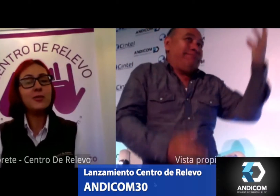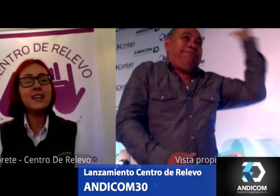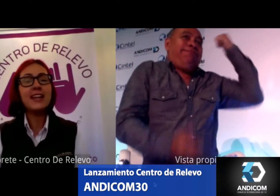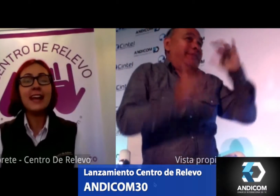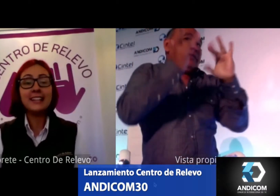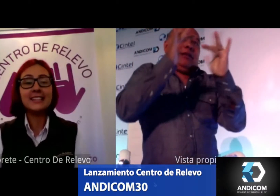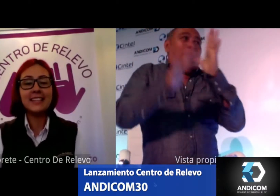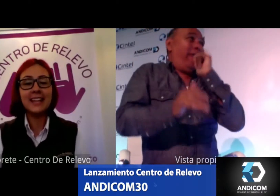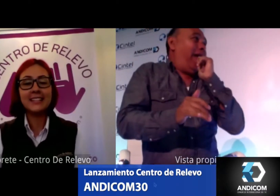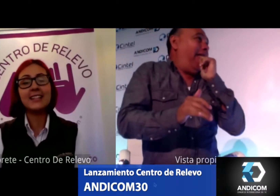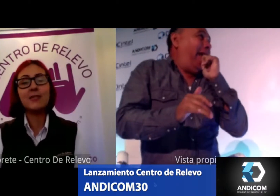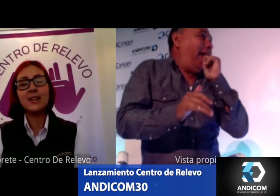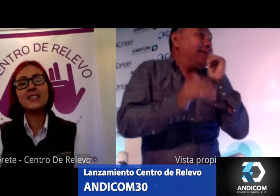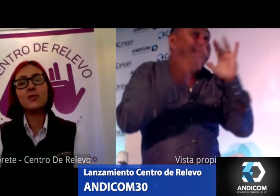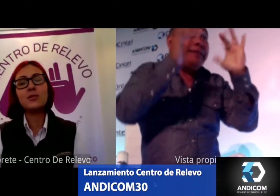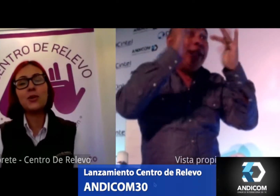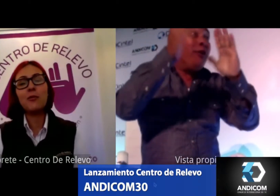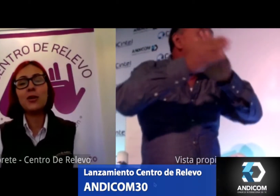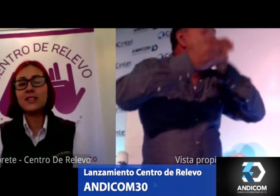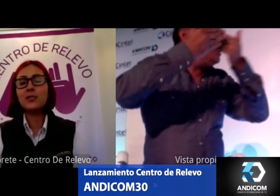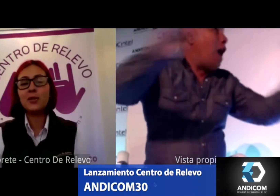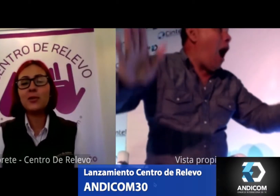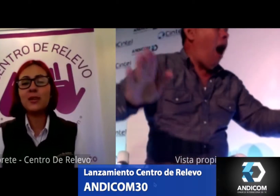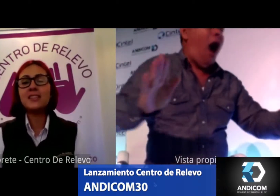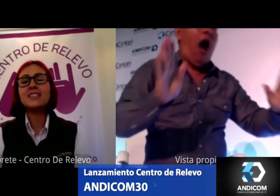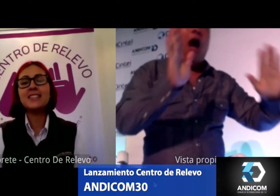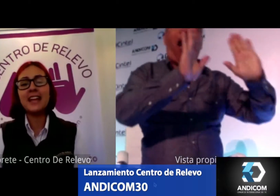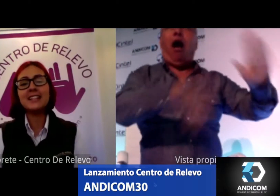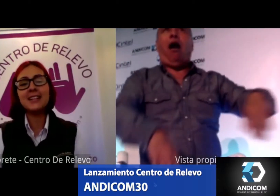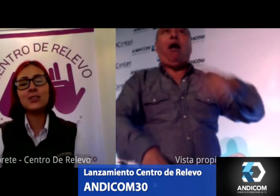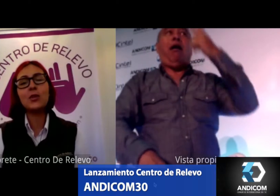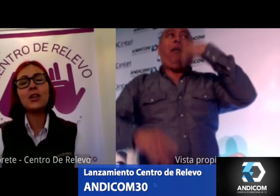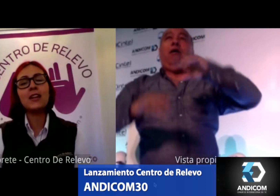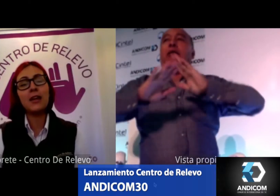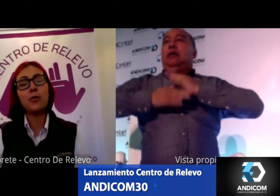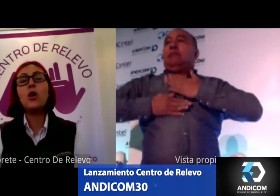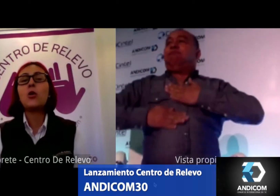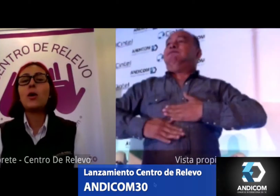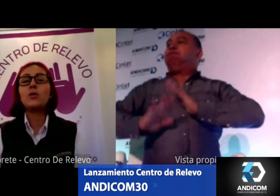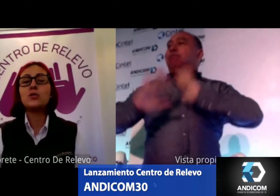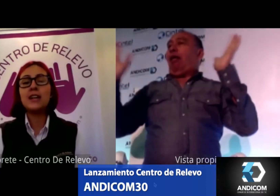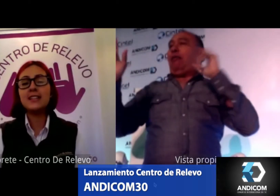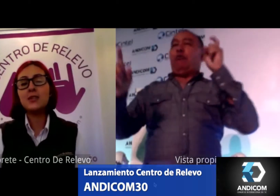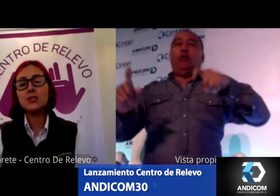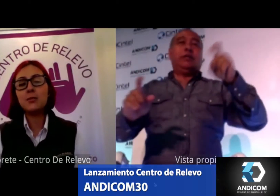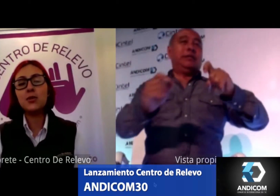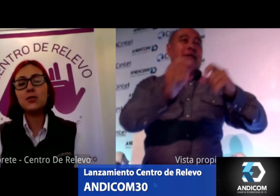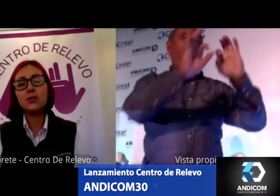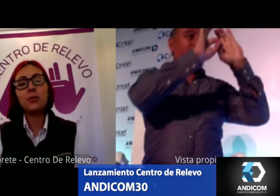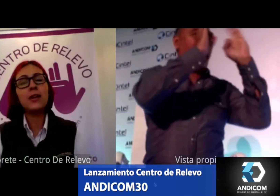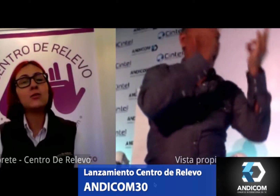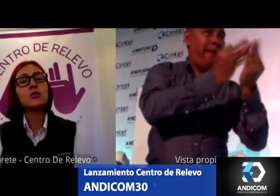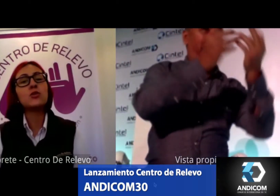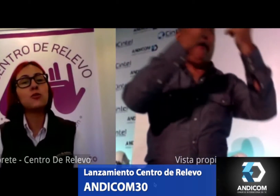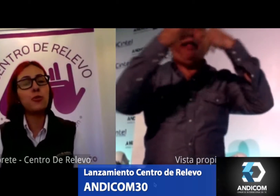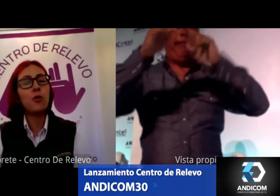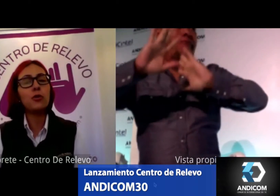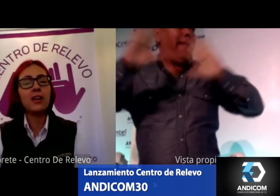¿cómo sería el estrés de una situación como esa cuando no existía el centro de relevo? Cuando ya se dio este proyecto, para nosotros fue un